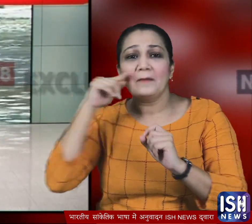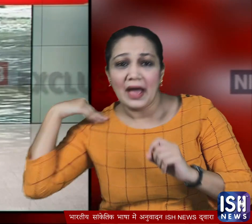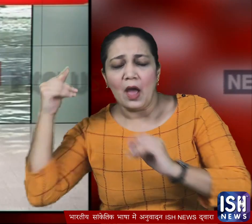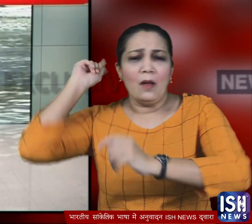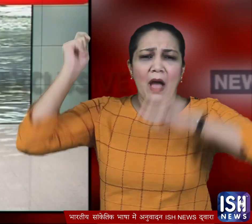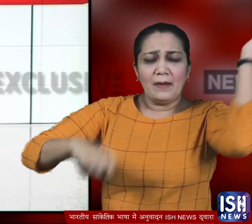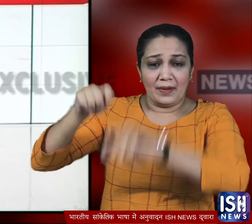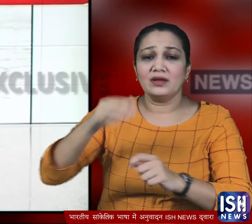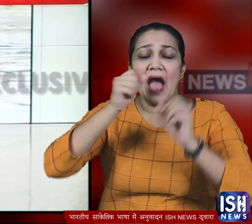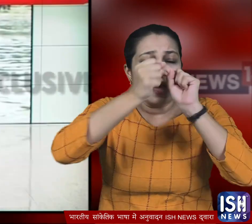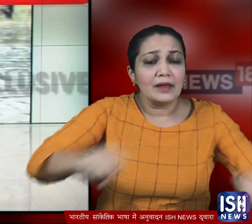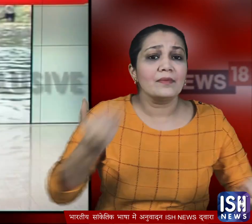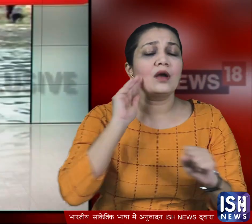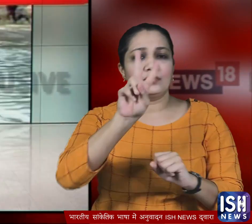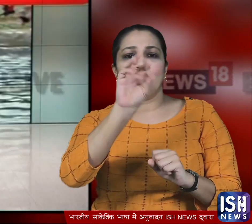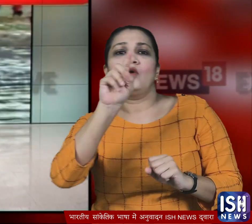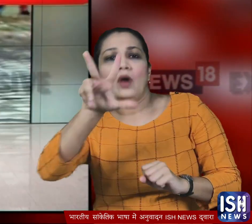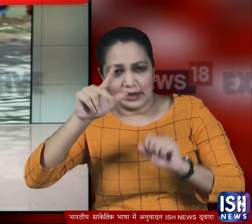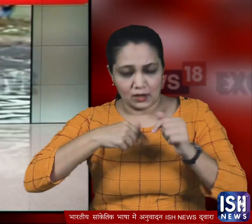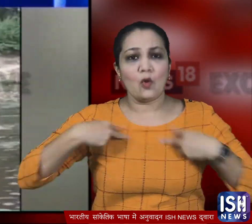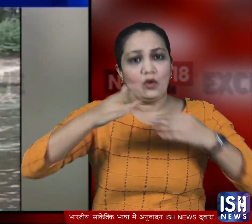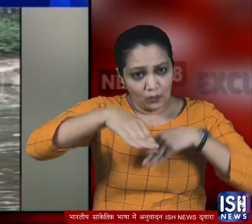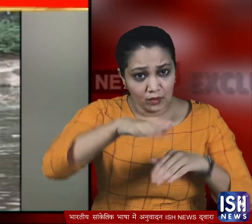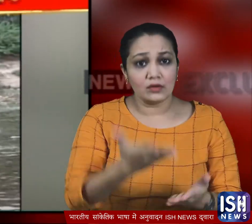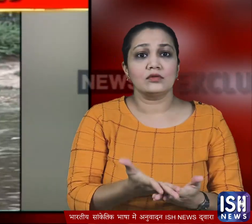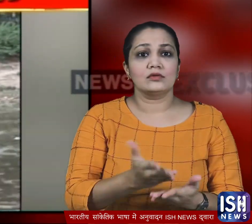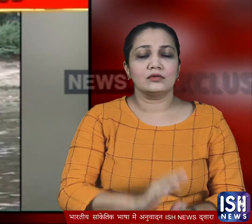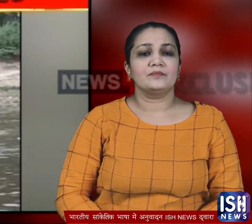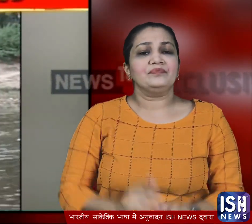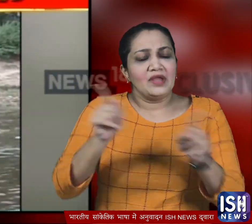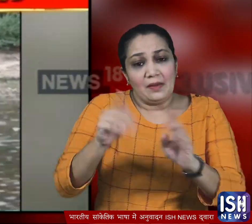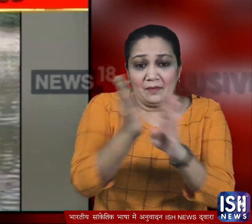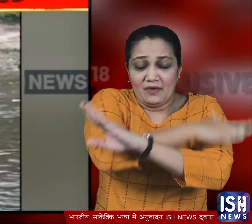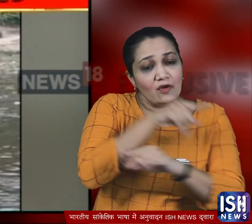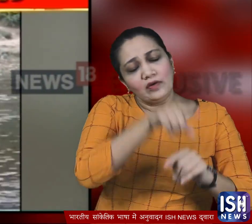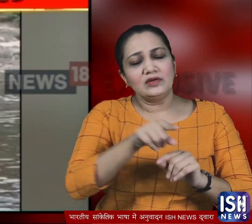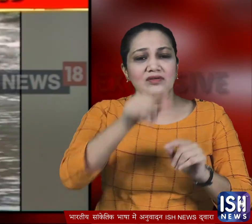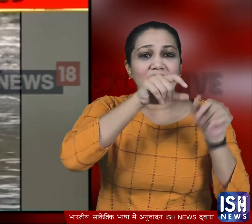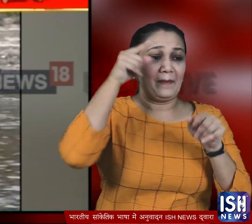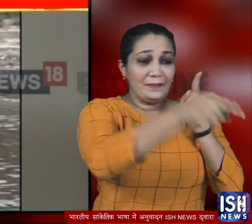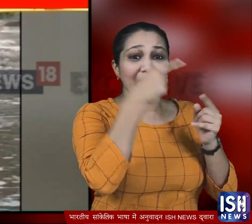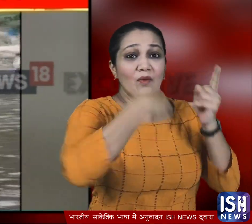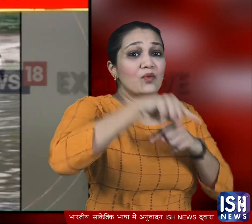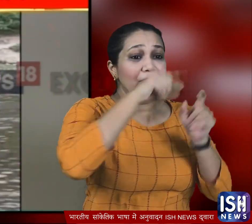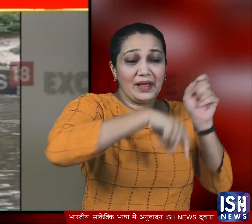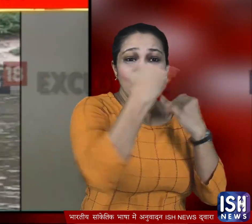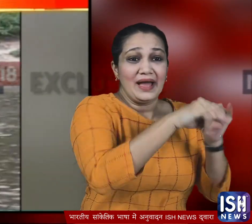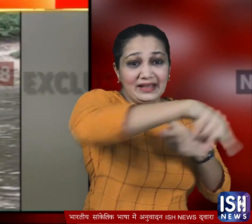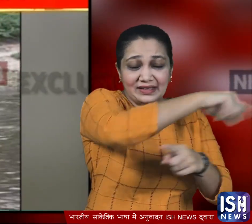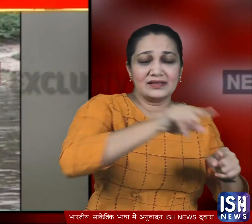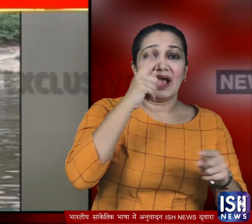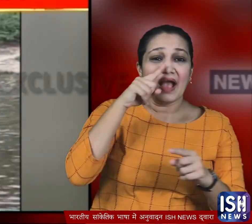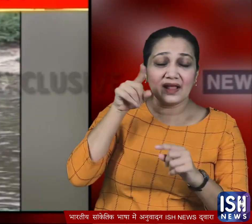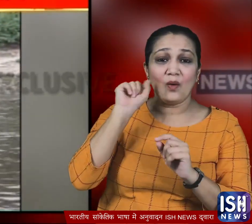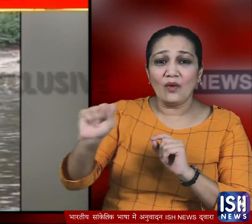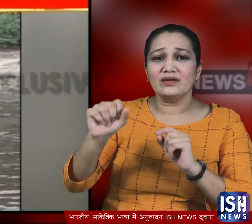की वारदात 2018 में हुई थी, जिस पर फैसला आना बाकी है। लेकिन उससे पहले ही इस मामले के आरोपी और उसके साथियों ने मिलकर लड़की